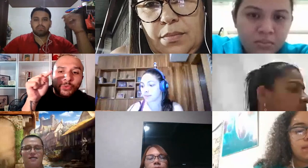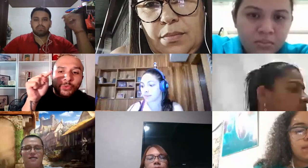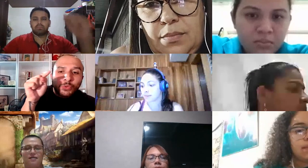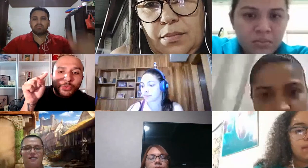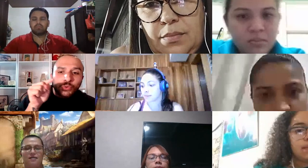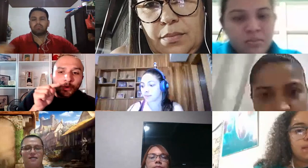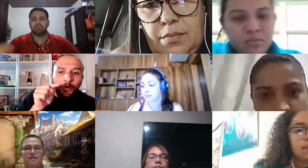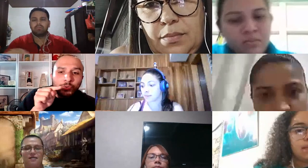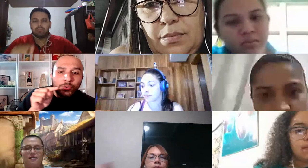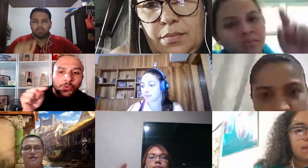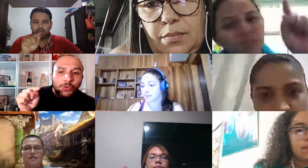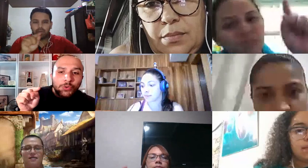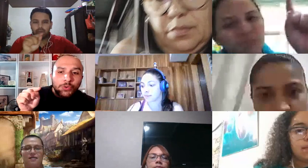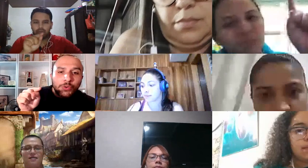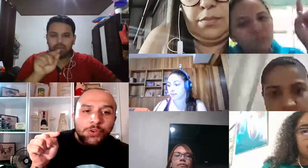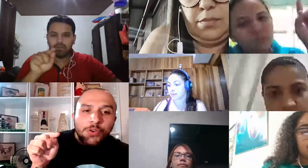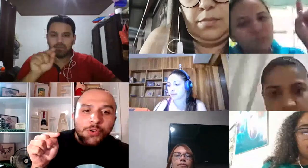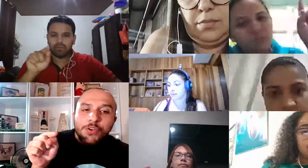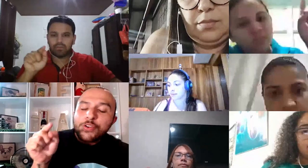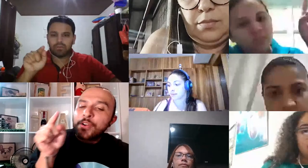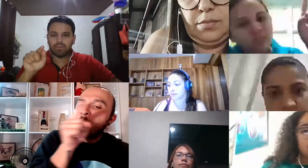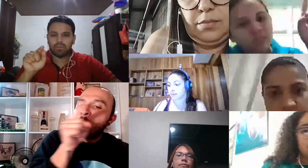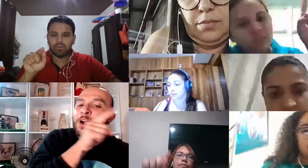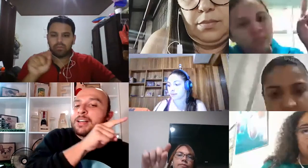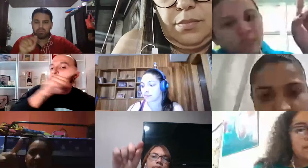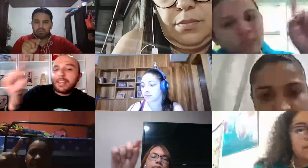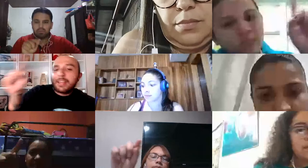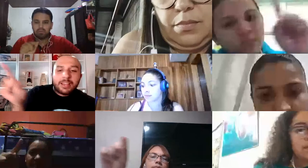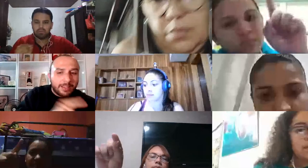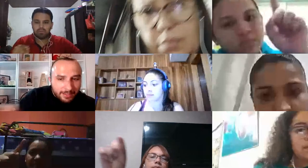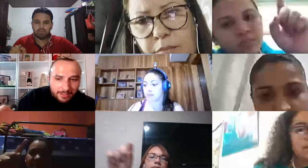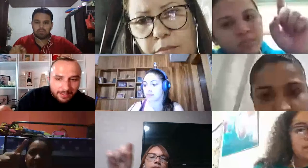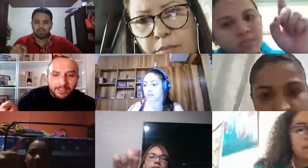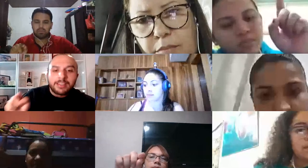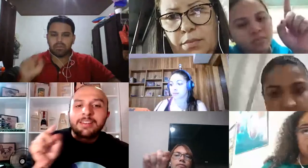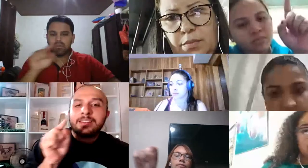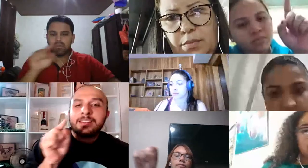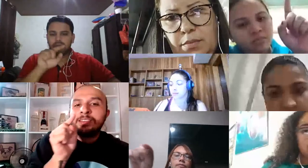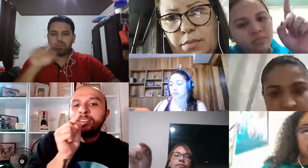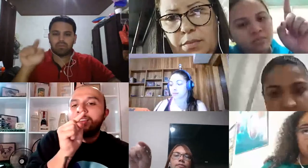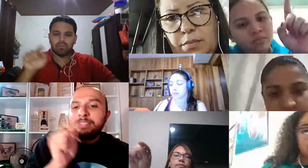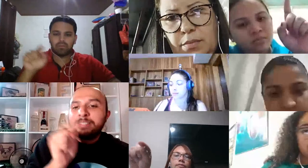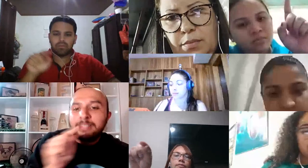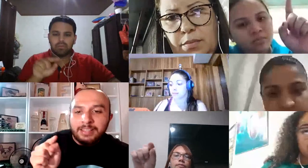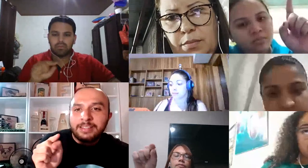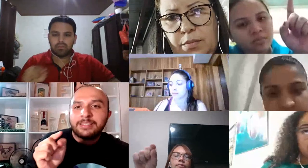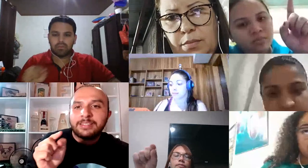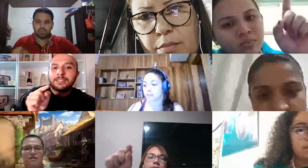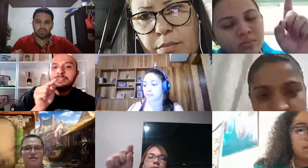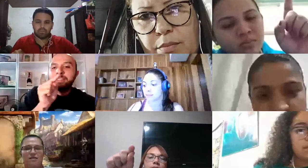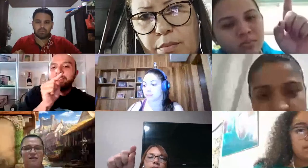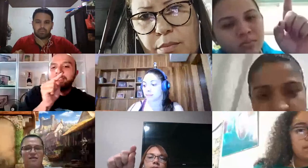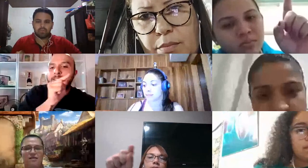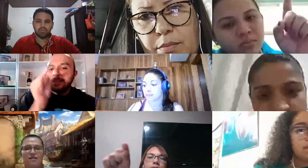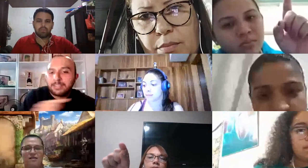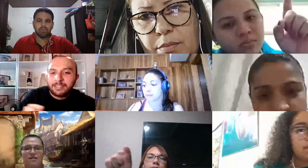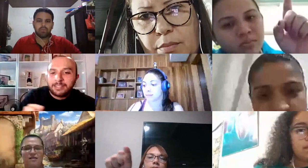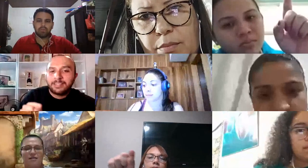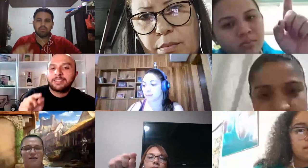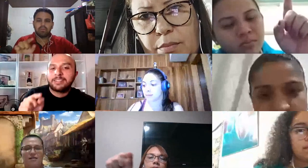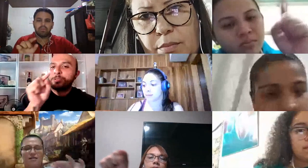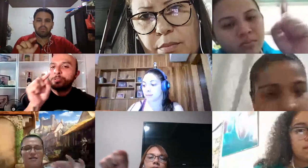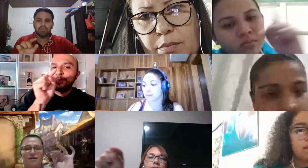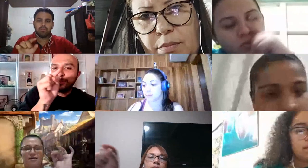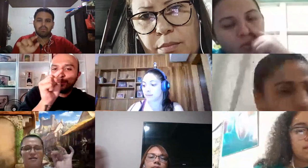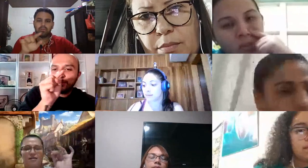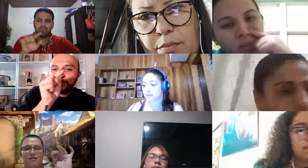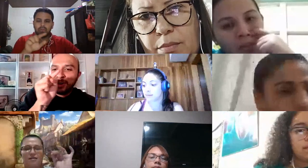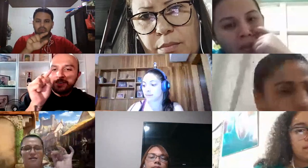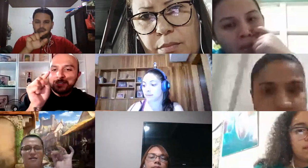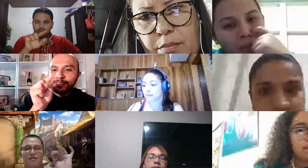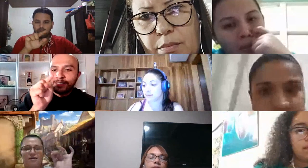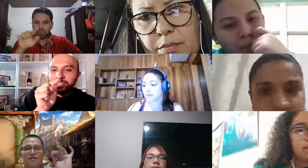Suavecito. No así, ni así, ni así.